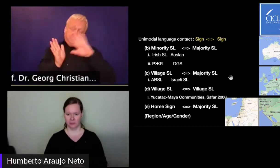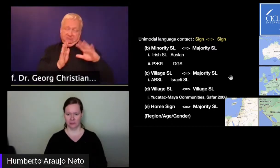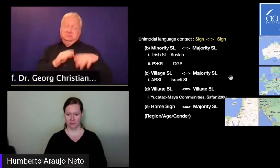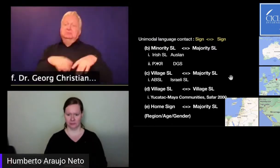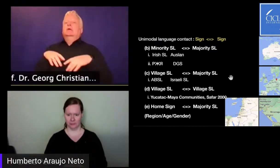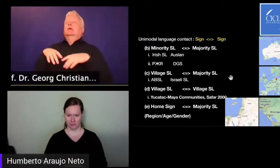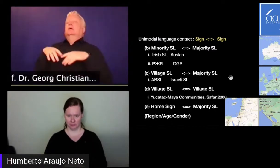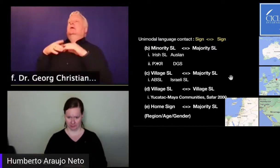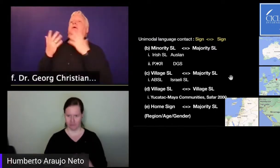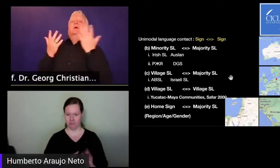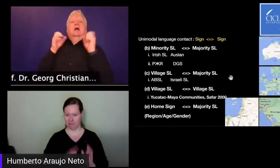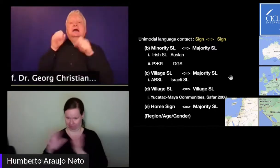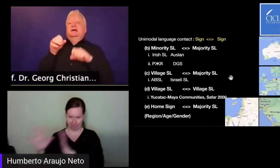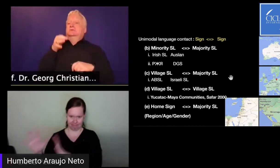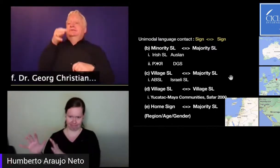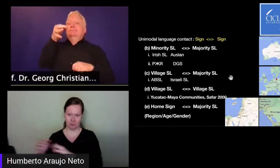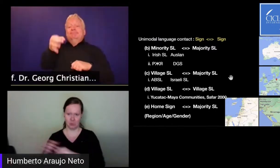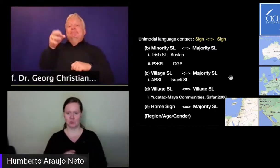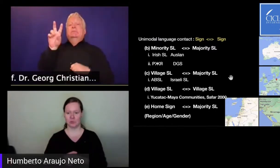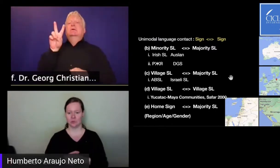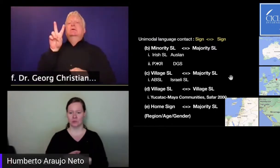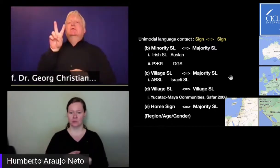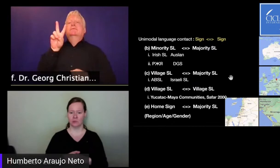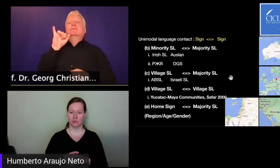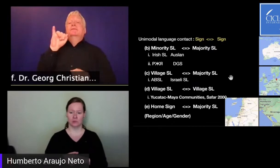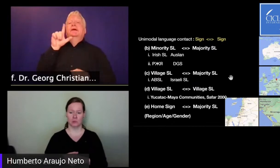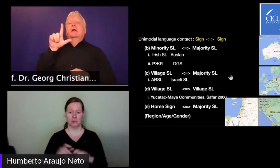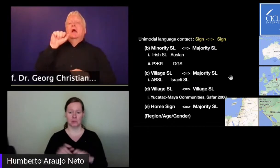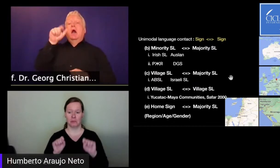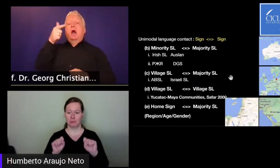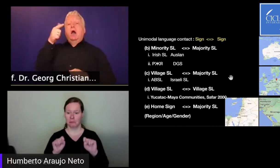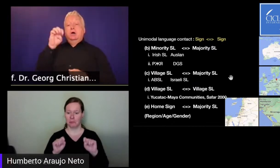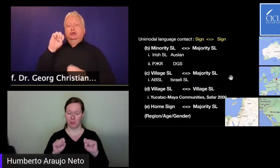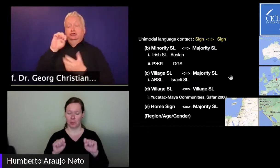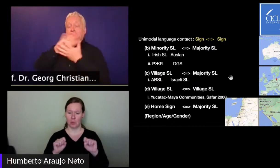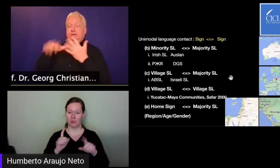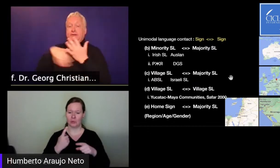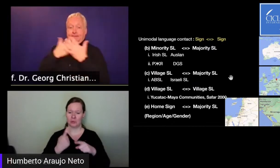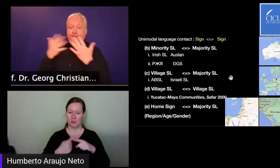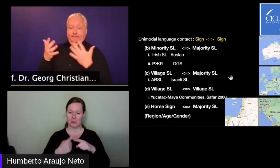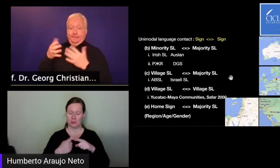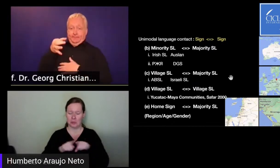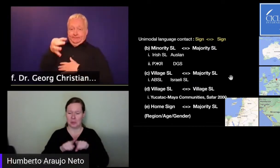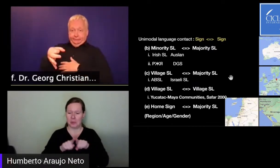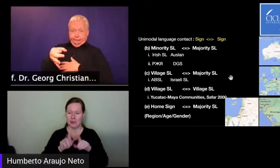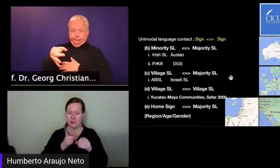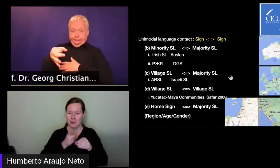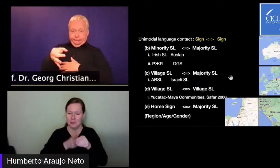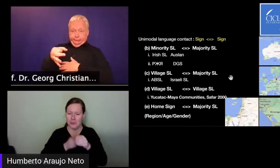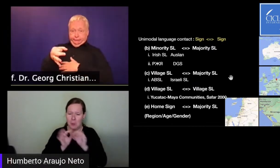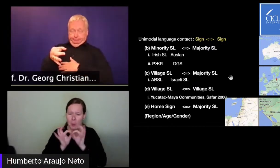a manifestação de pequenos grupos minoritários fazendo uso das suas línguas de sinais.